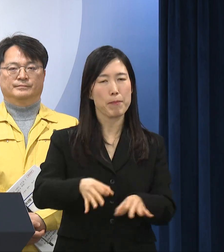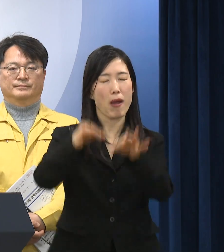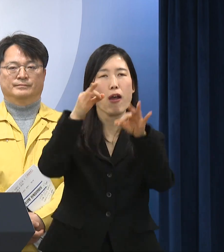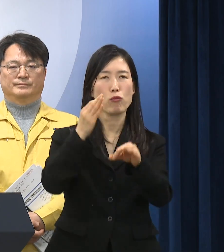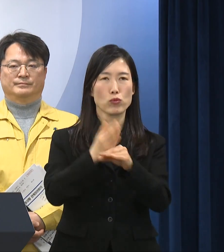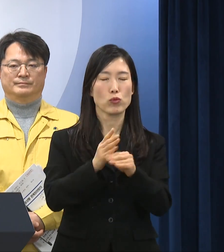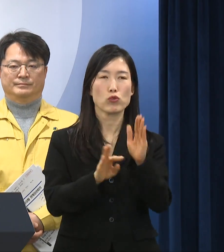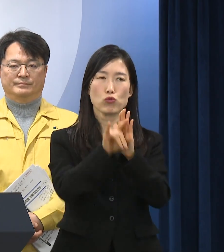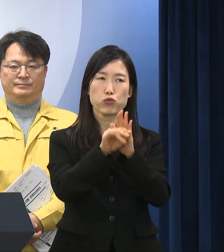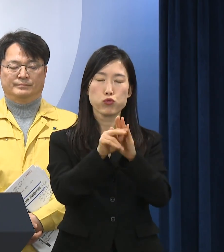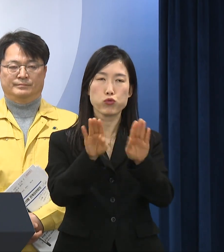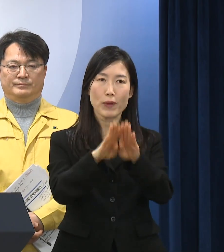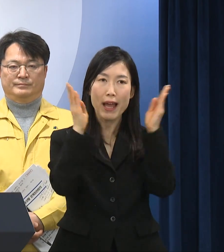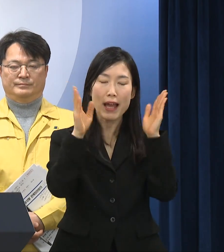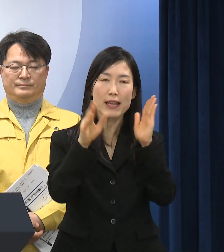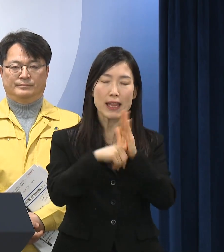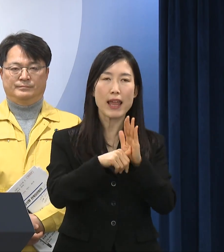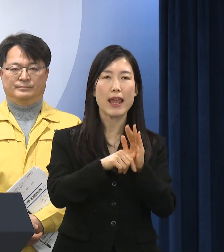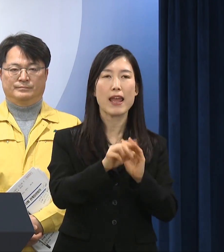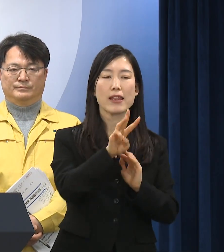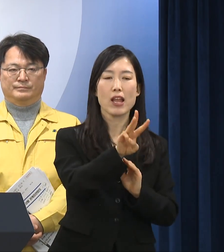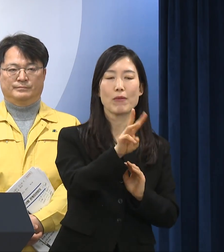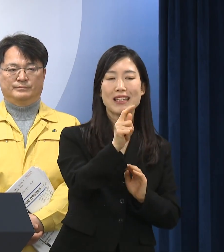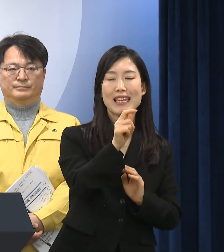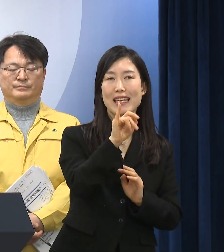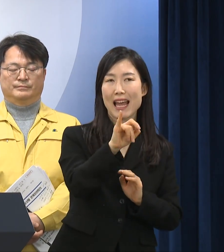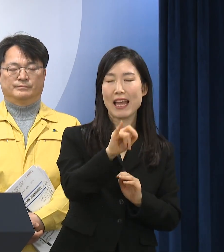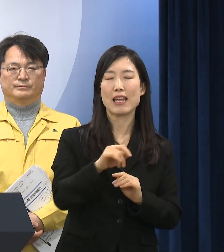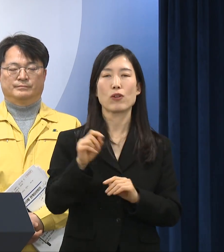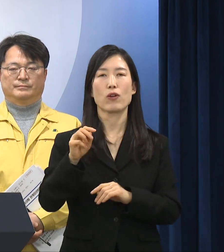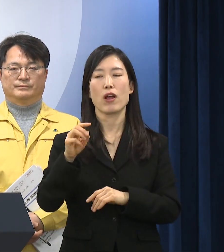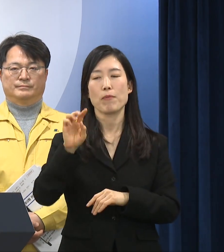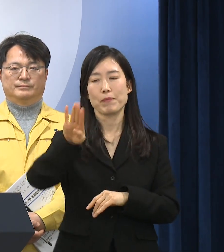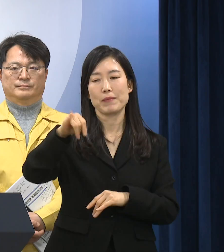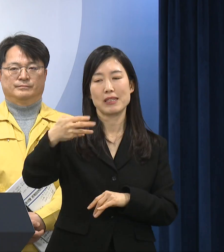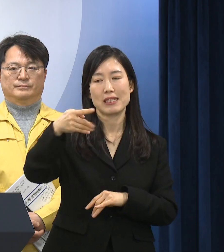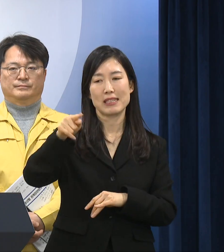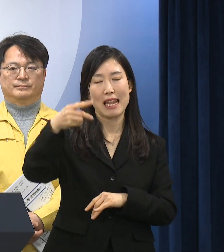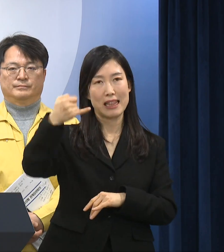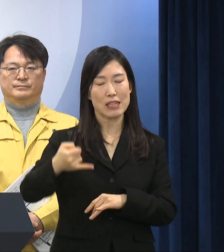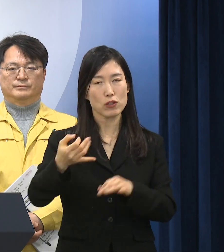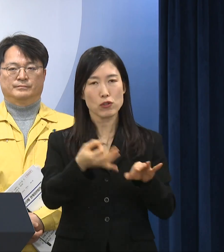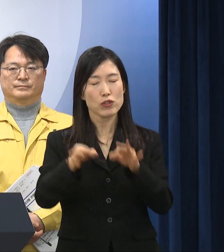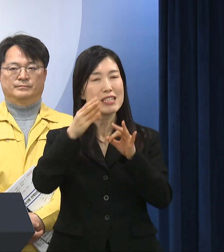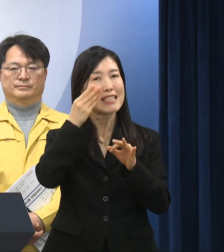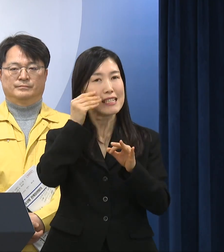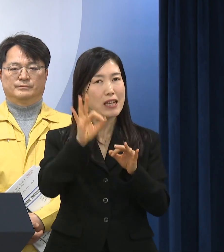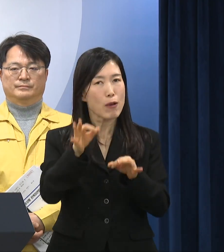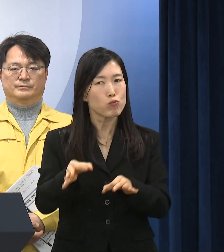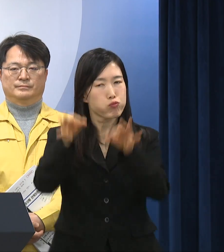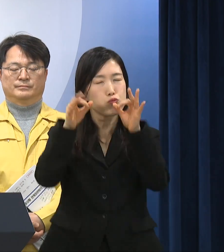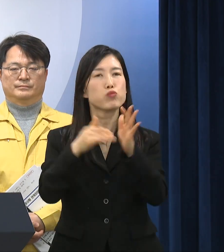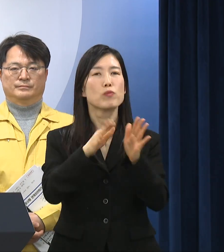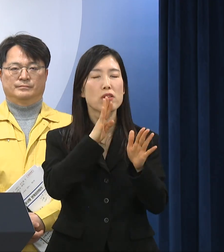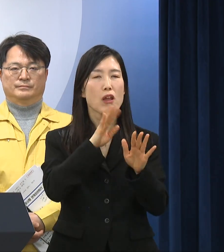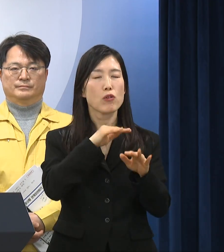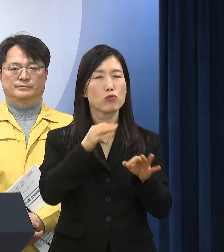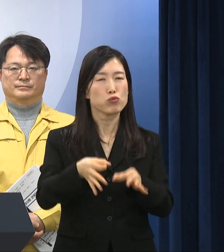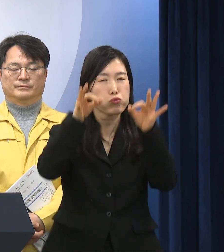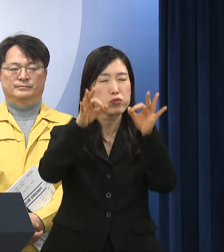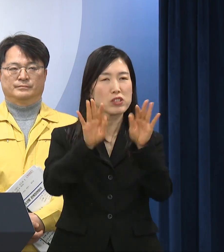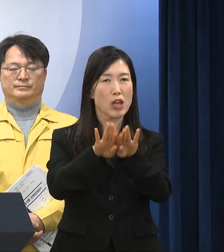개장 시에는 WTI는 75불, 브렌트유는 81.6불까지 개장하였으나 장중에는 점차